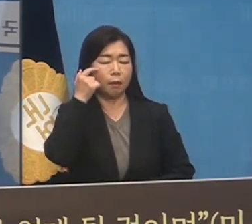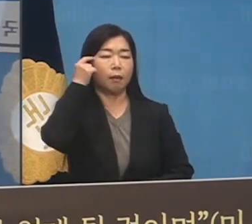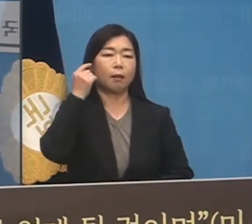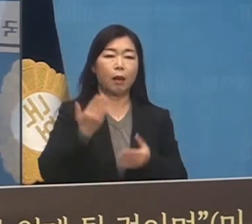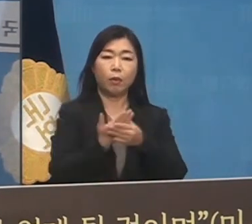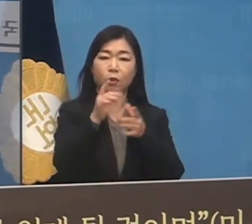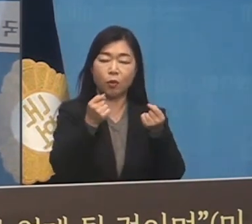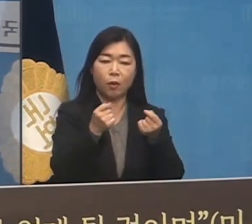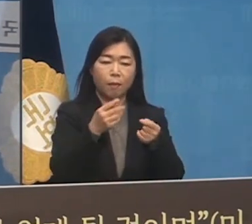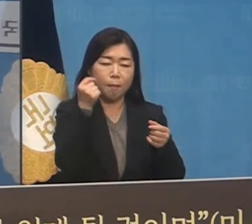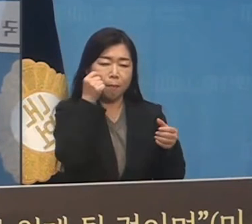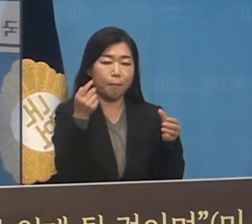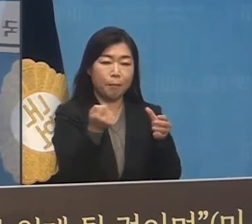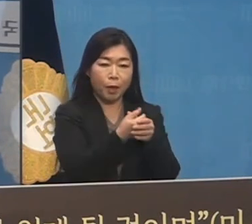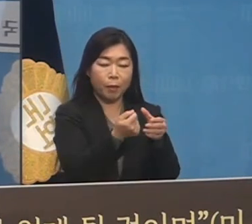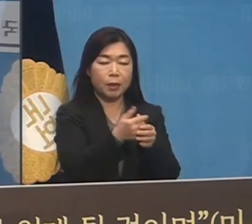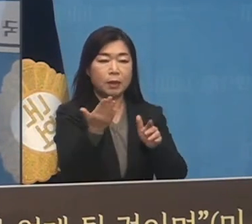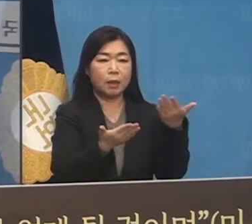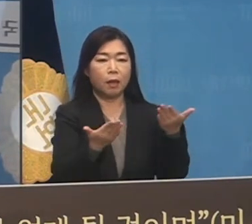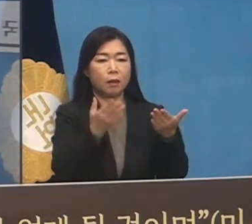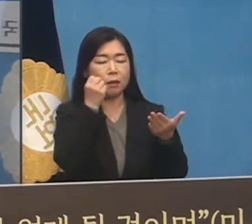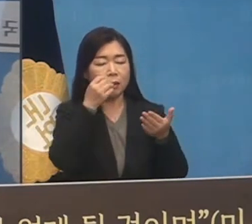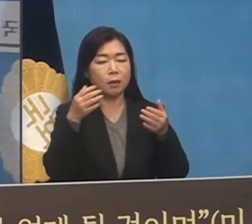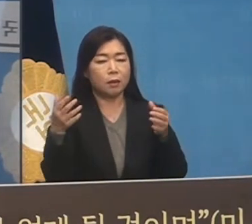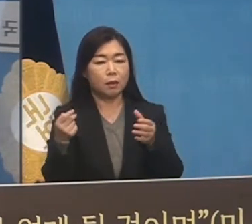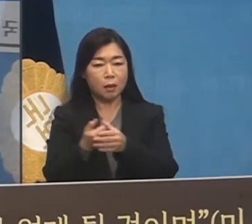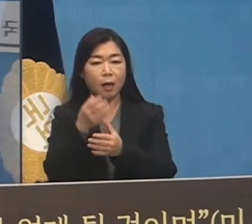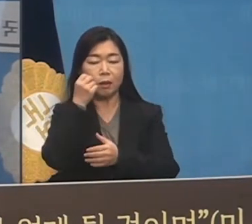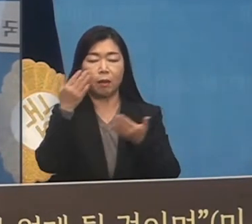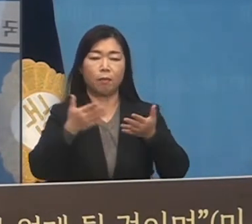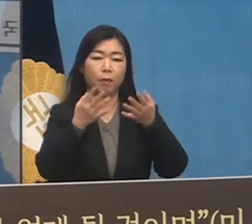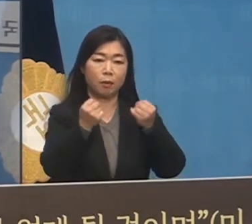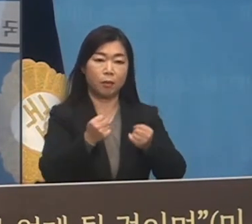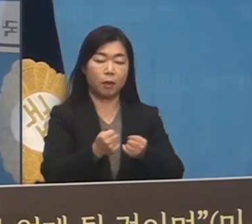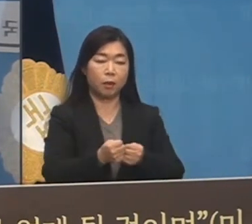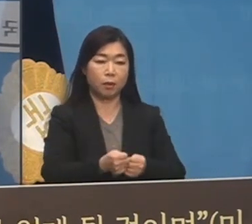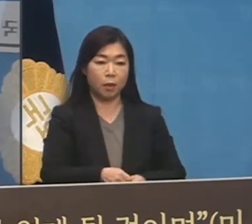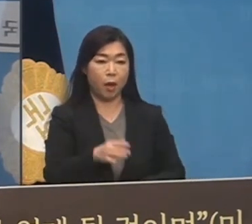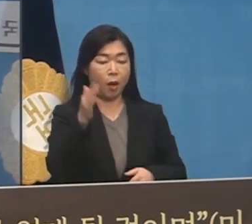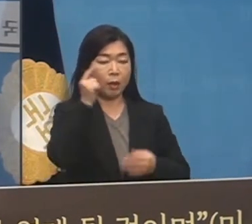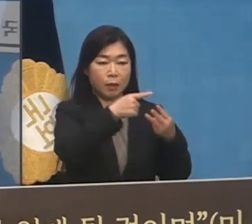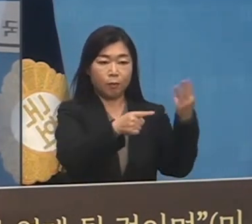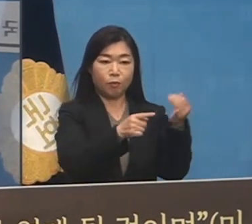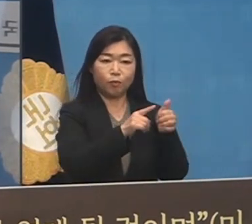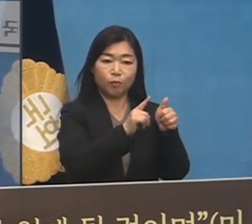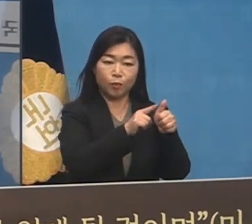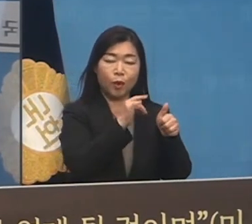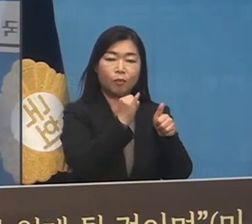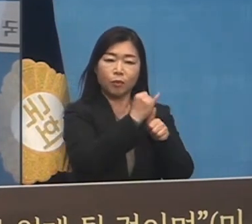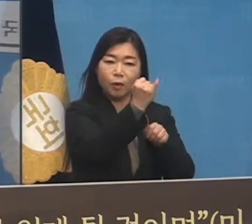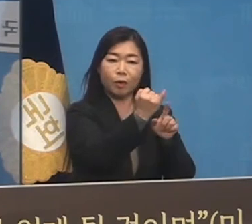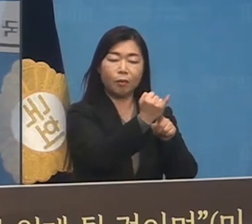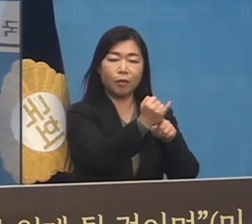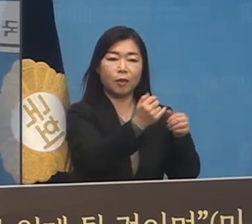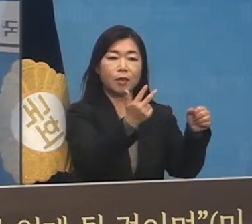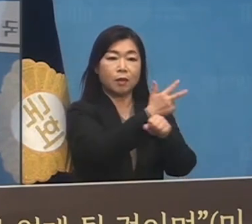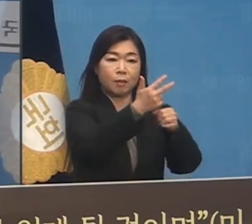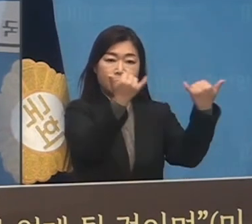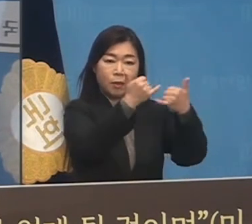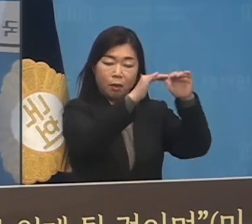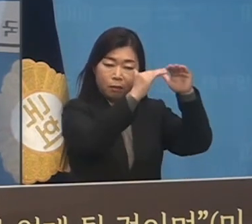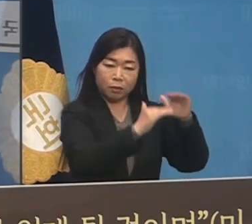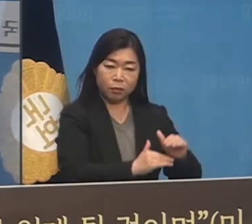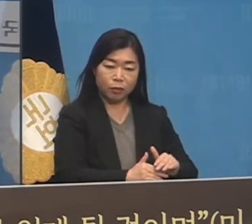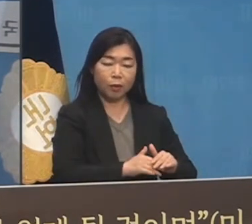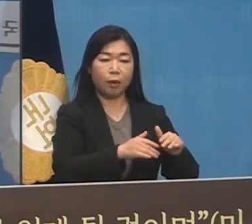해괴한 일이 벌어지고 있습니다. 제1야당 대통령 후보 부인의 소위 7시간 대왕에서